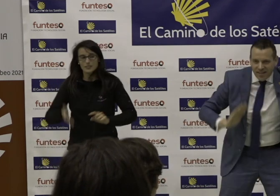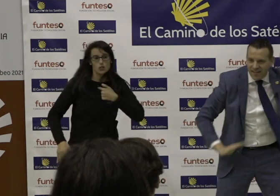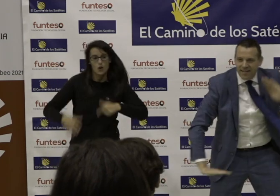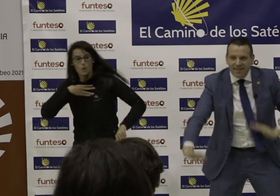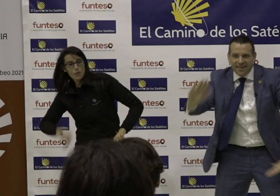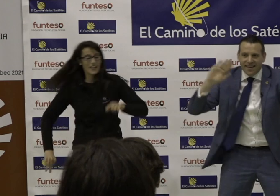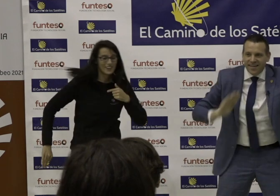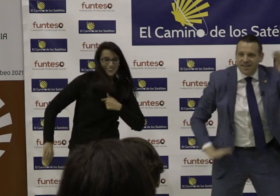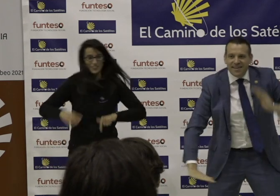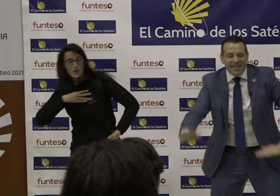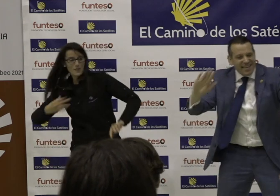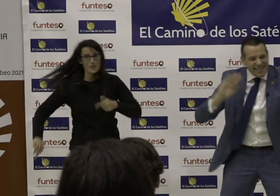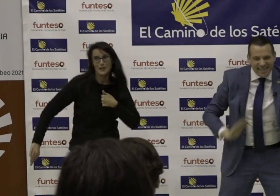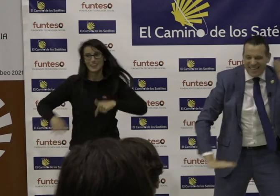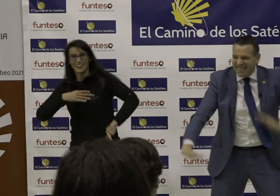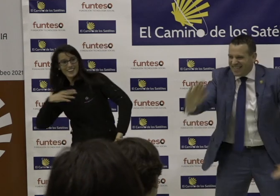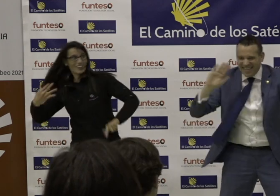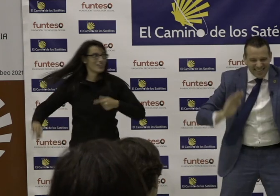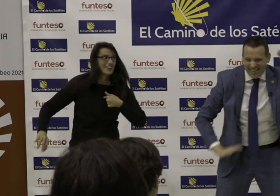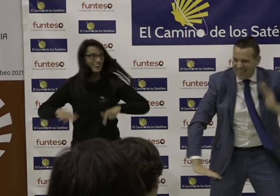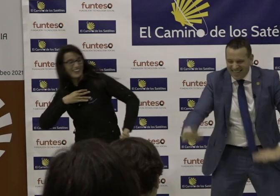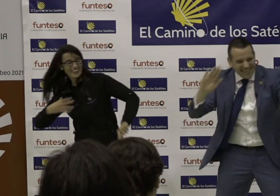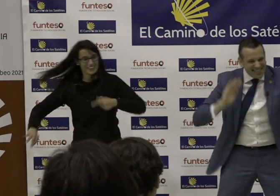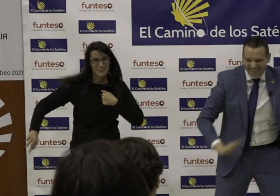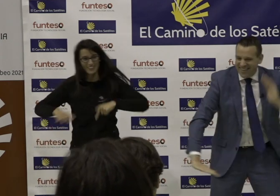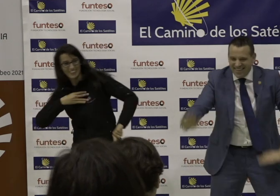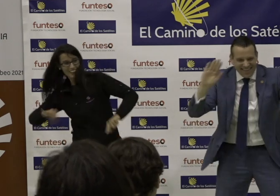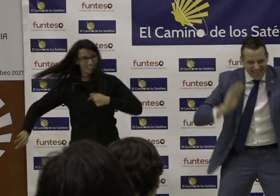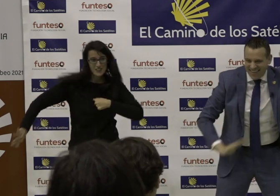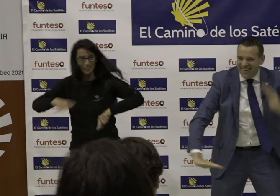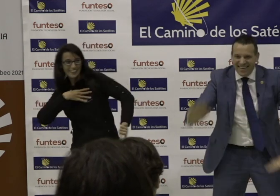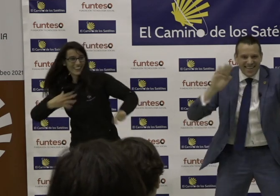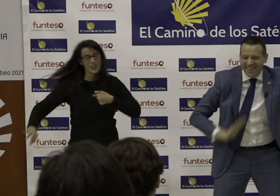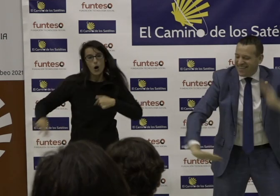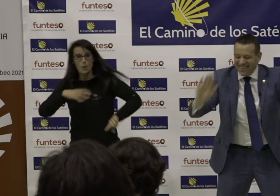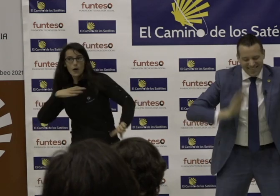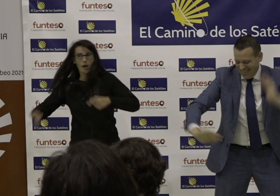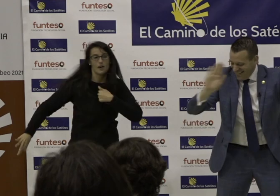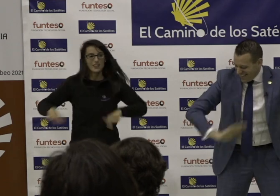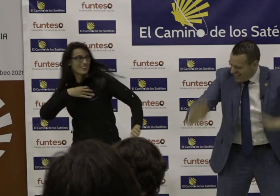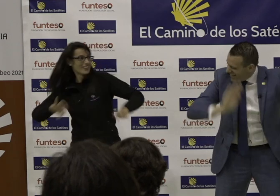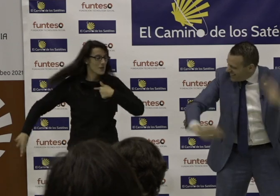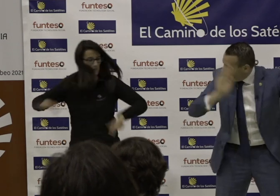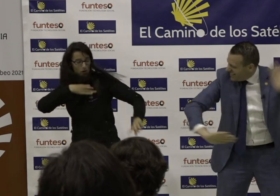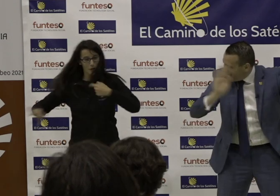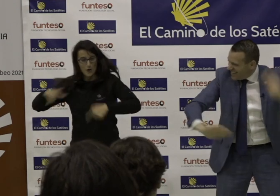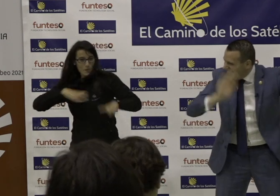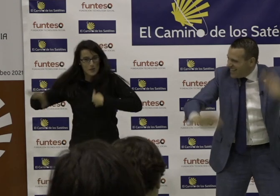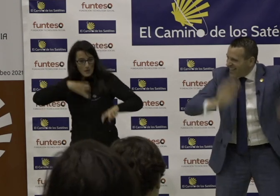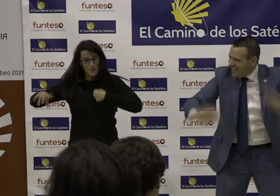vamos. Puedo. Puedo. Puedo. Puedo. Puedo. Puedo.